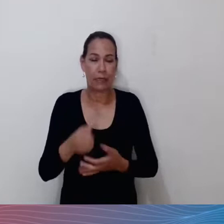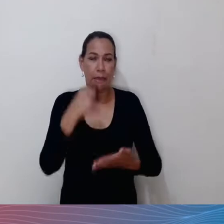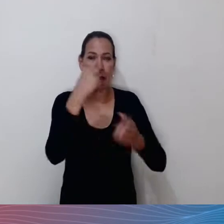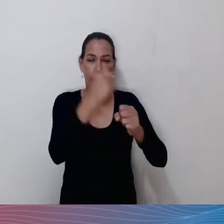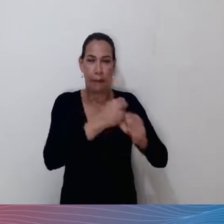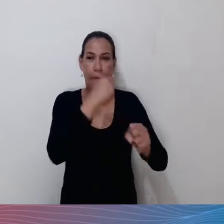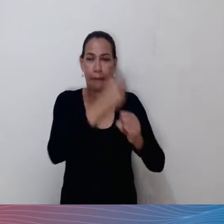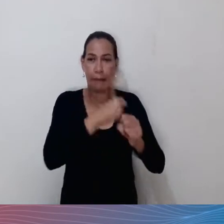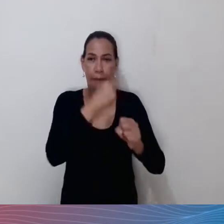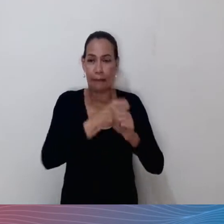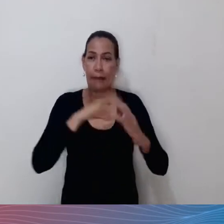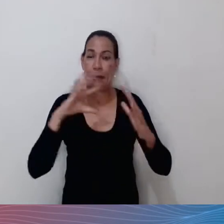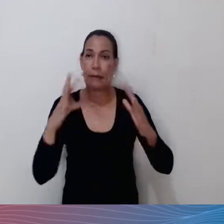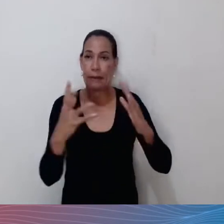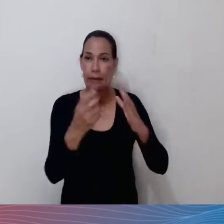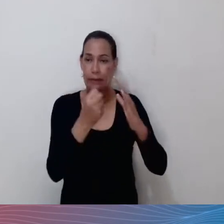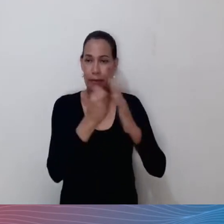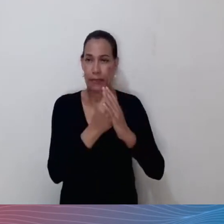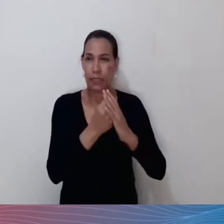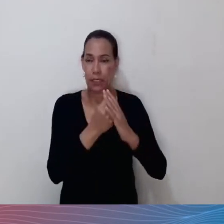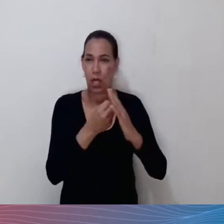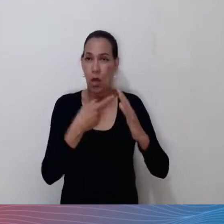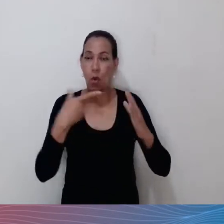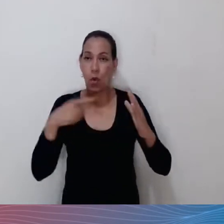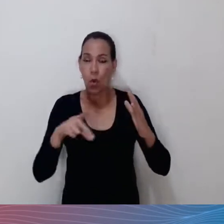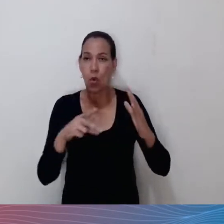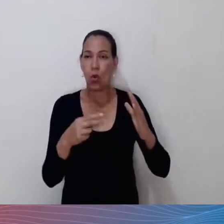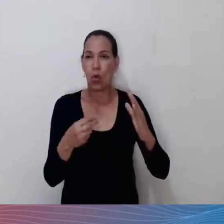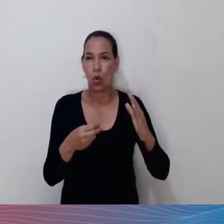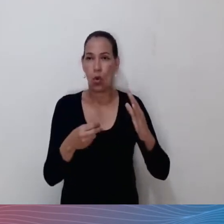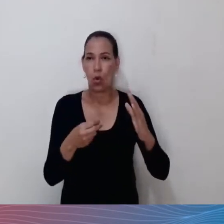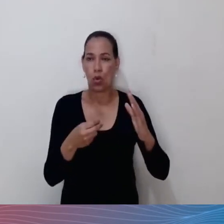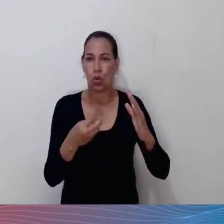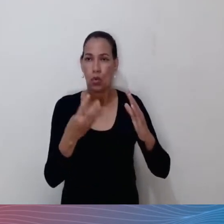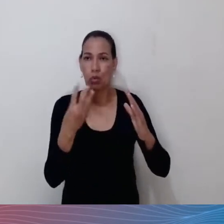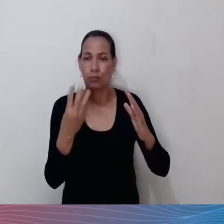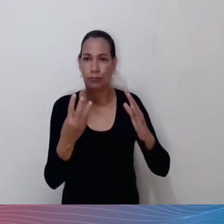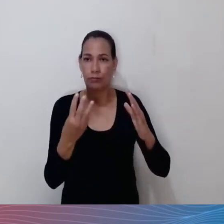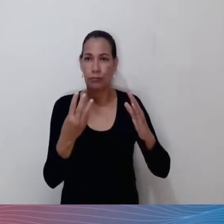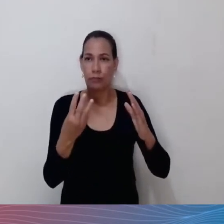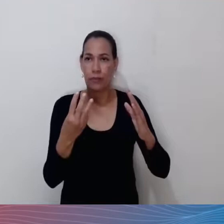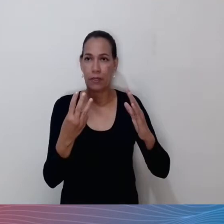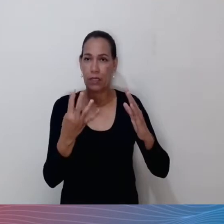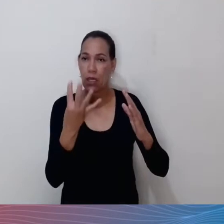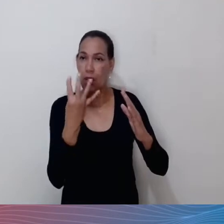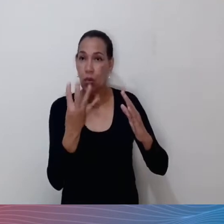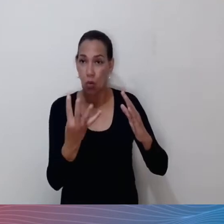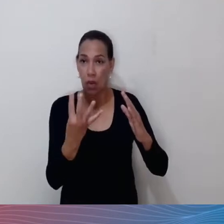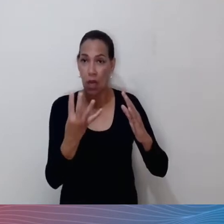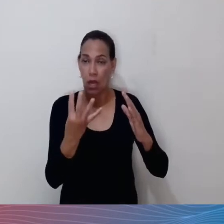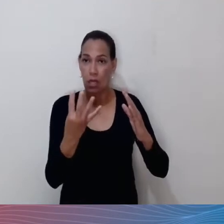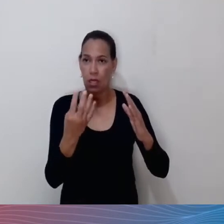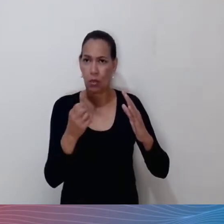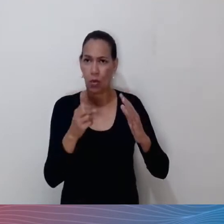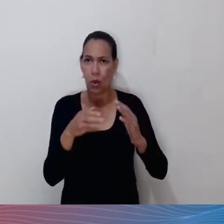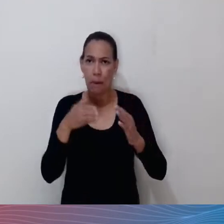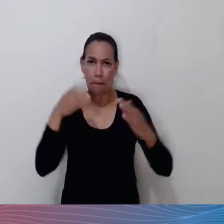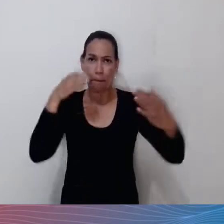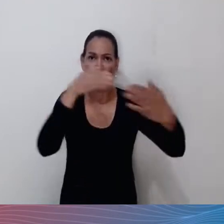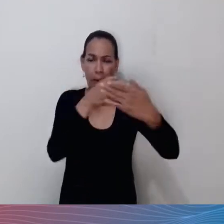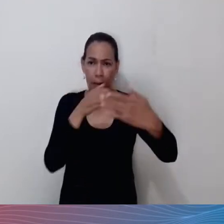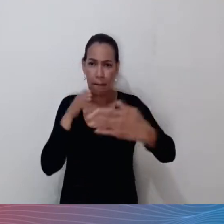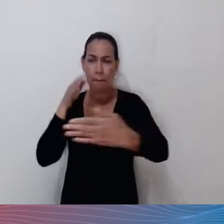atingirem todas as pessoas em 4 cantos da terra. Deus não quer deixar ninguém de